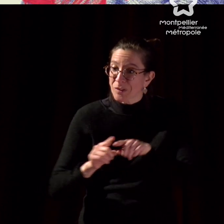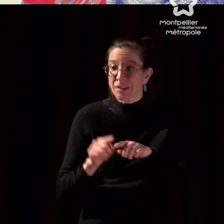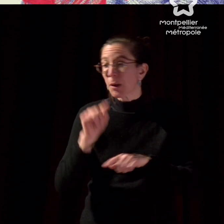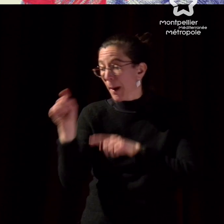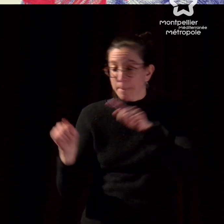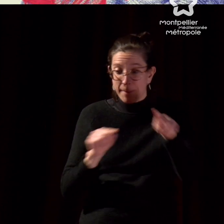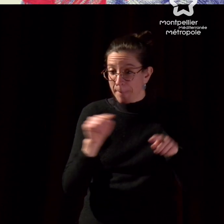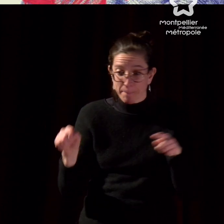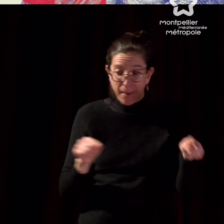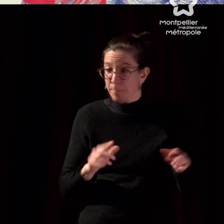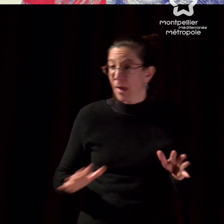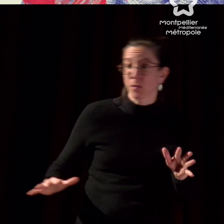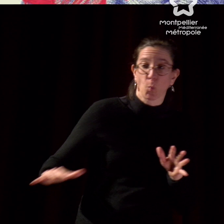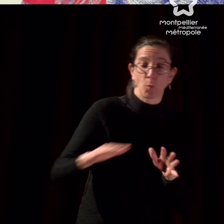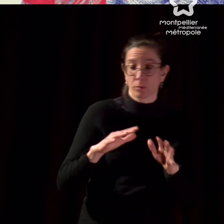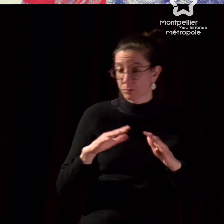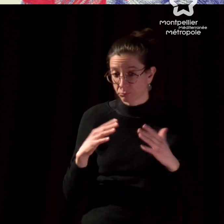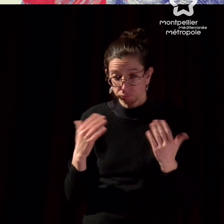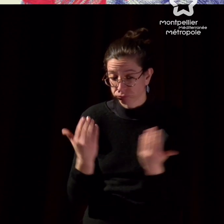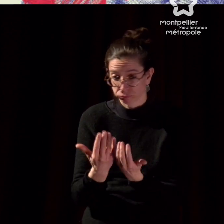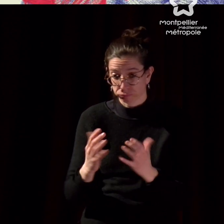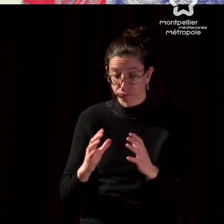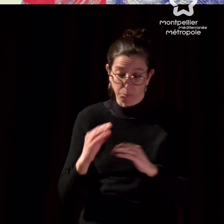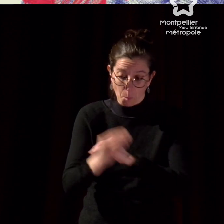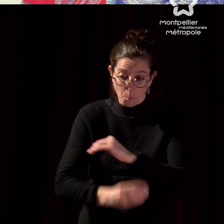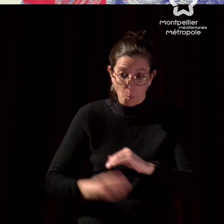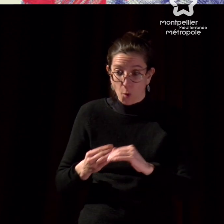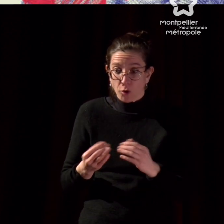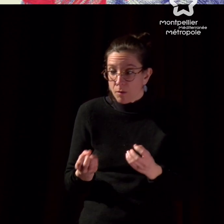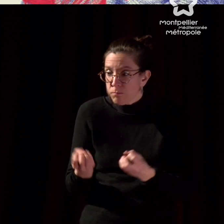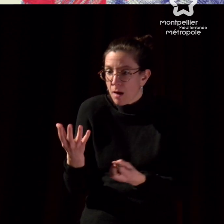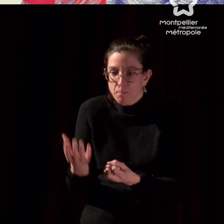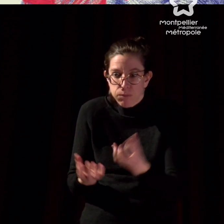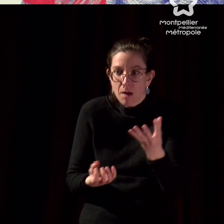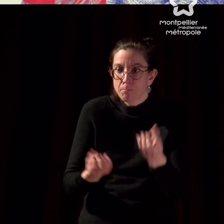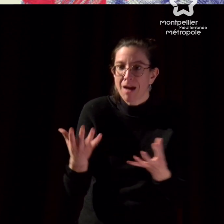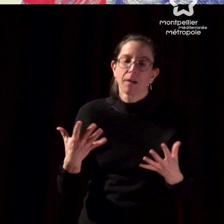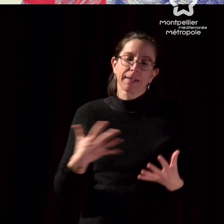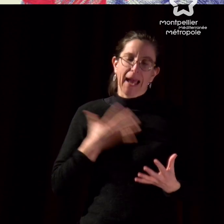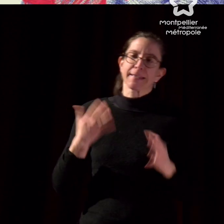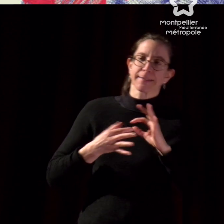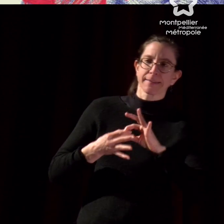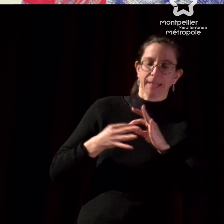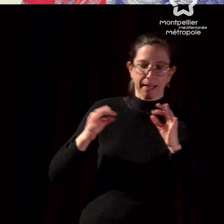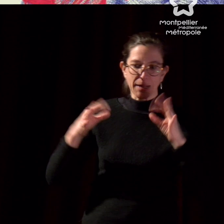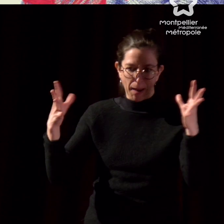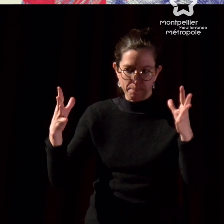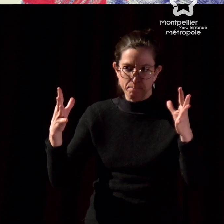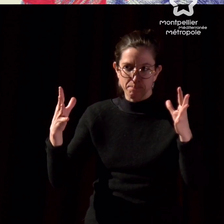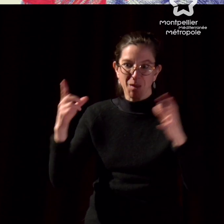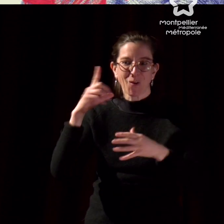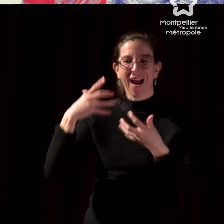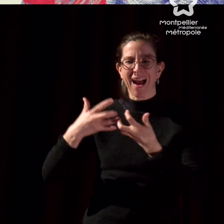vraiment un changement qui est lié essentiellement à un changement climatique parce qu'on sort du grand